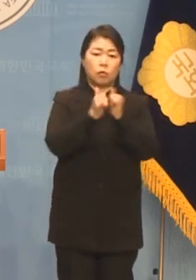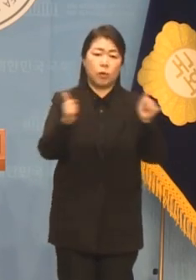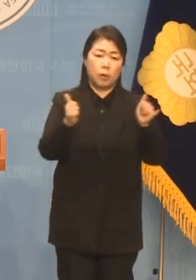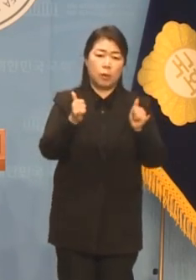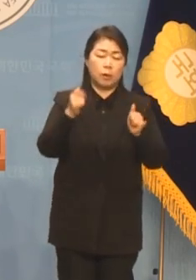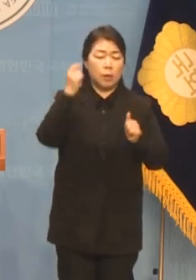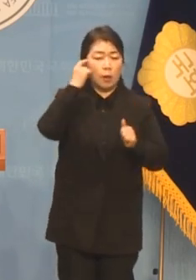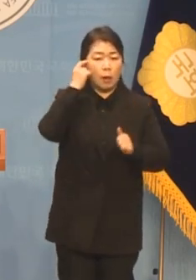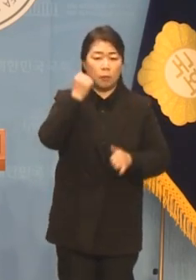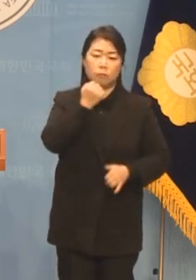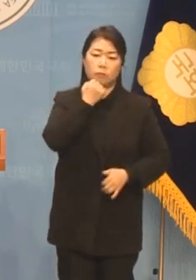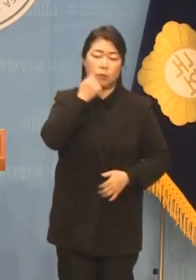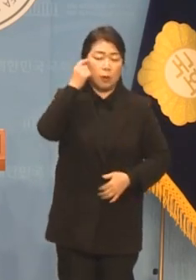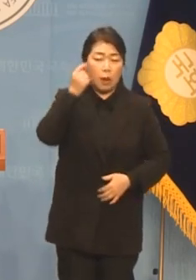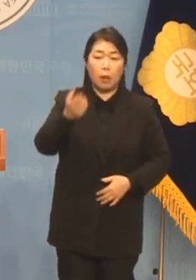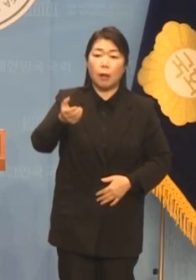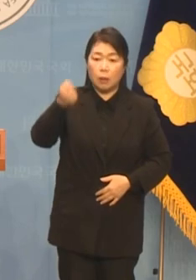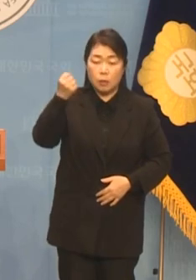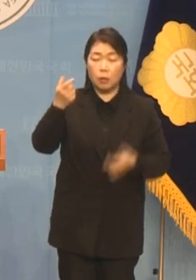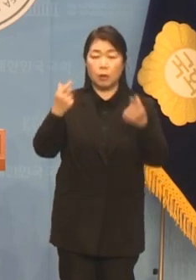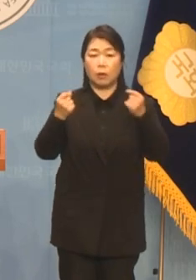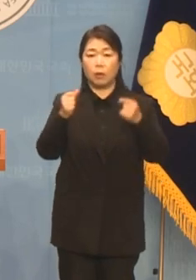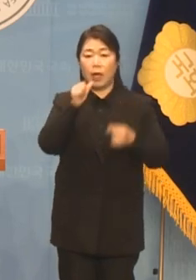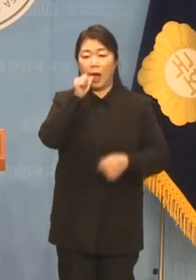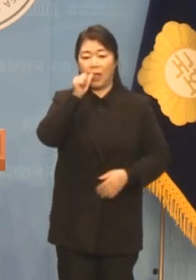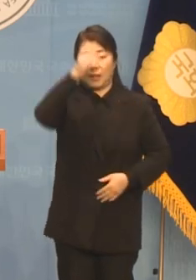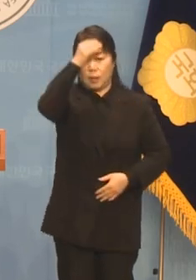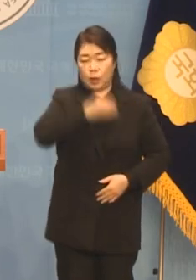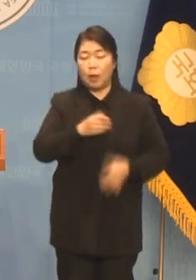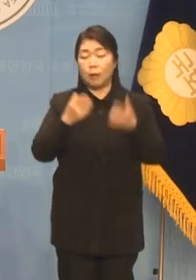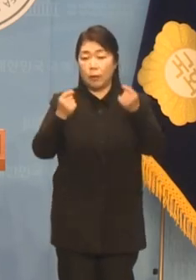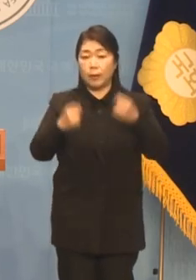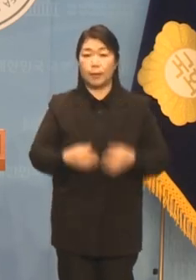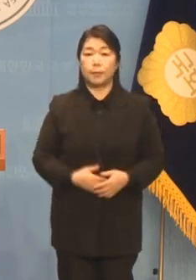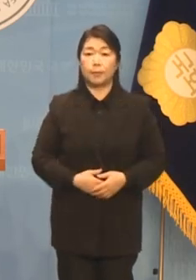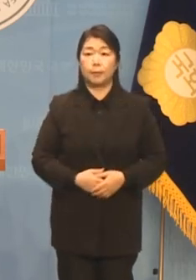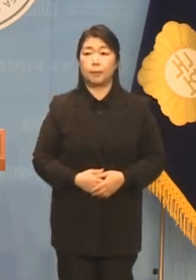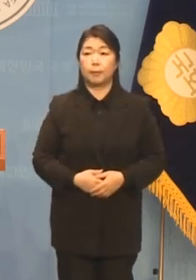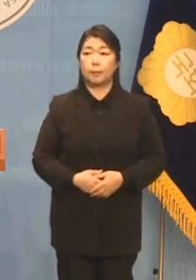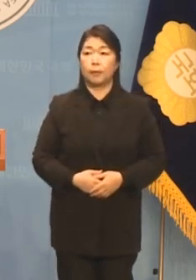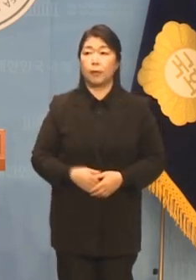공천의 끝판왕이라 볼 수가 있습니다 또한